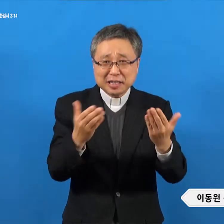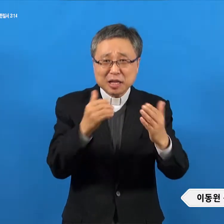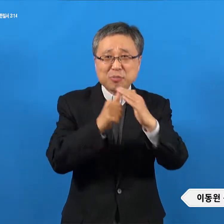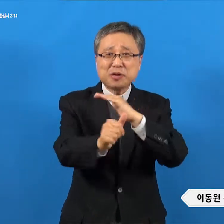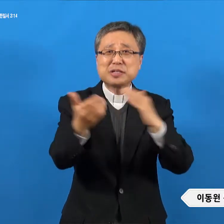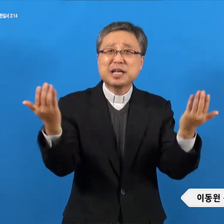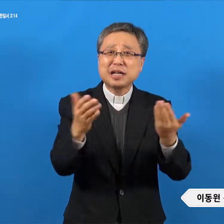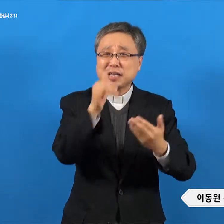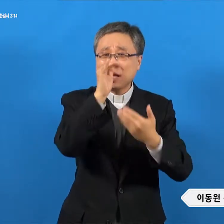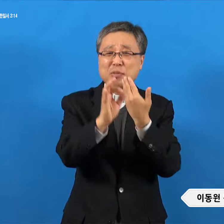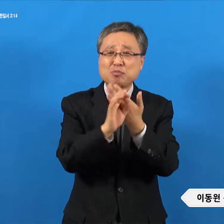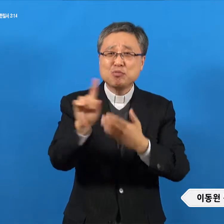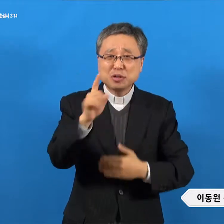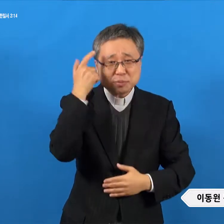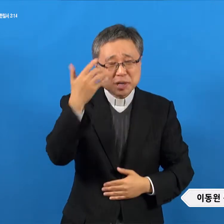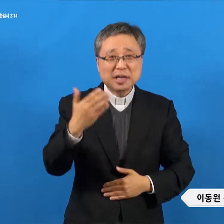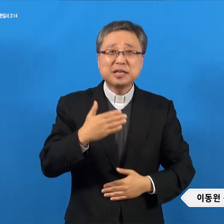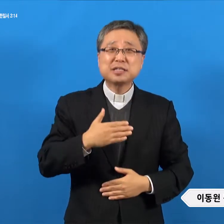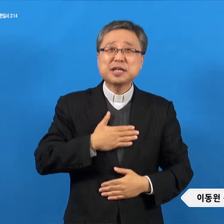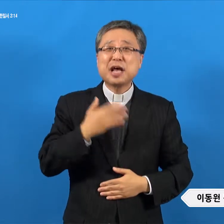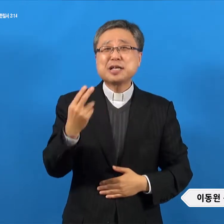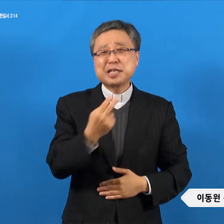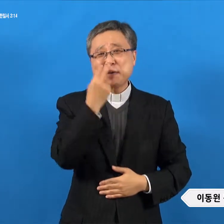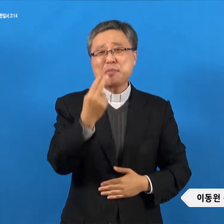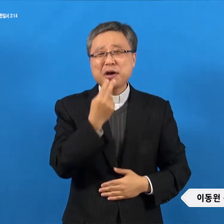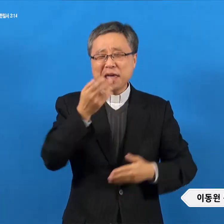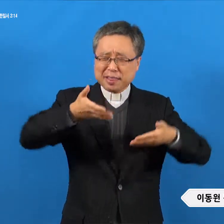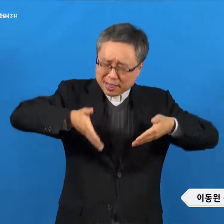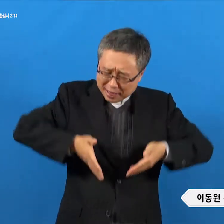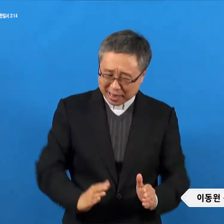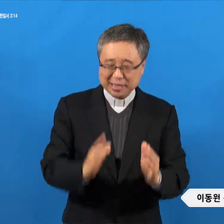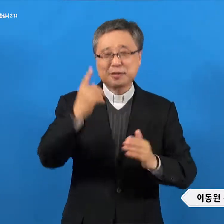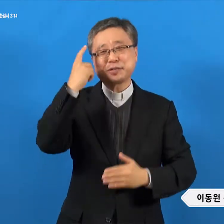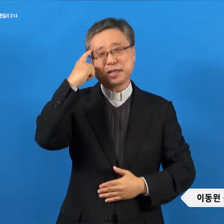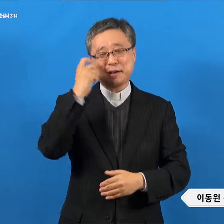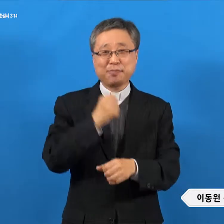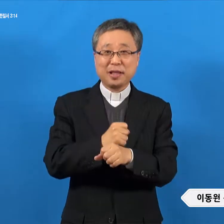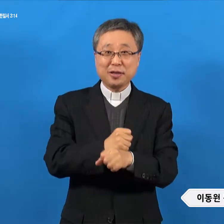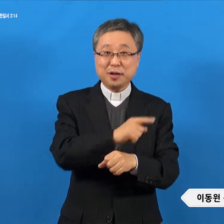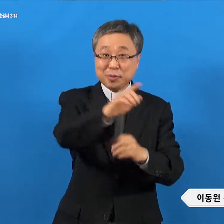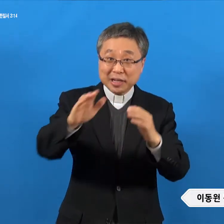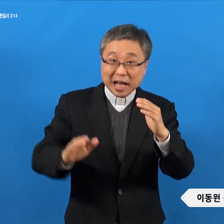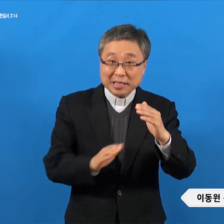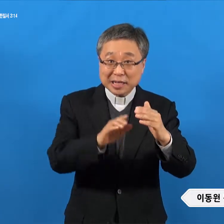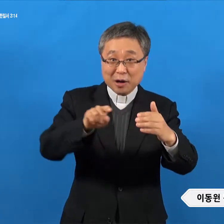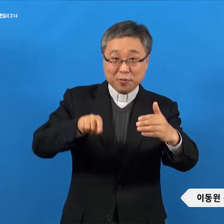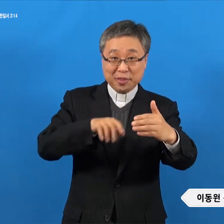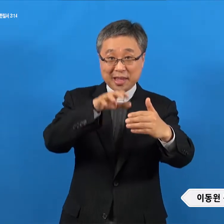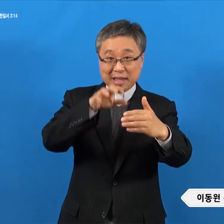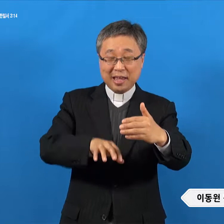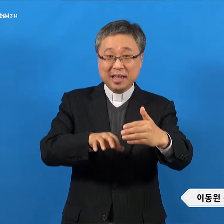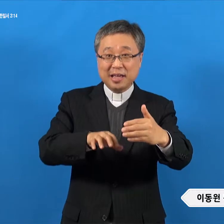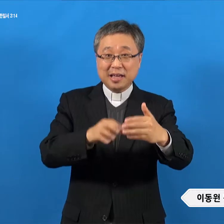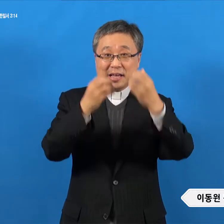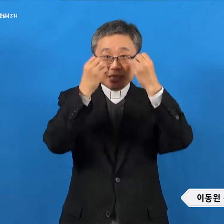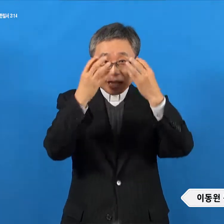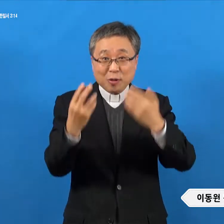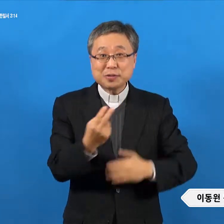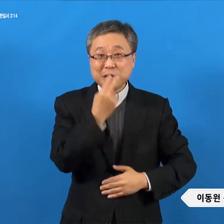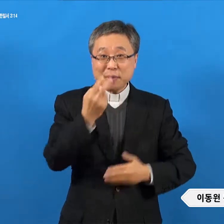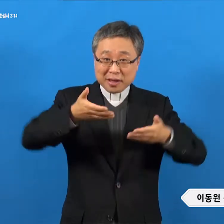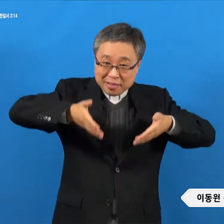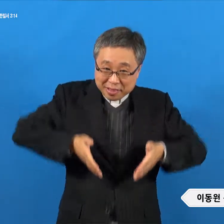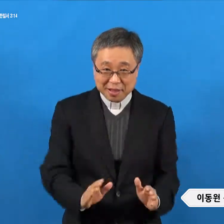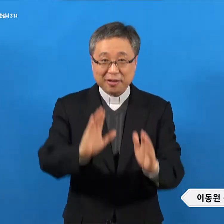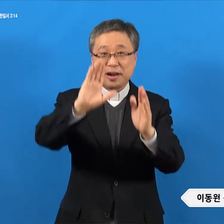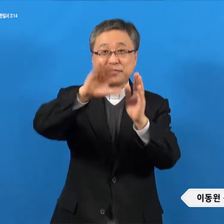있다면 뭐일까요? 저는 그것이 생명의 탄생이라고 생각해요. 여러분 가정 가운데서 새로운 생명이 태어날